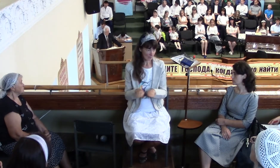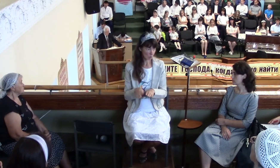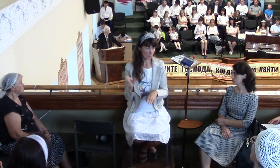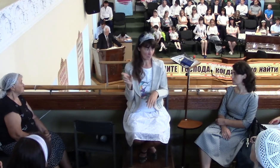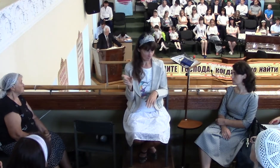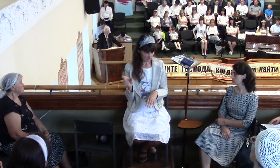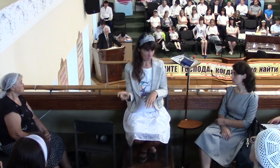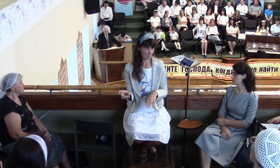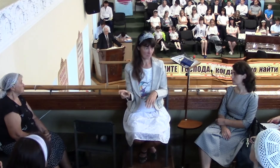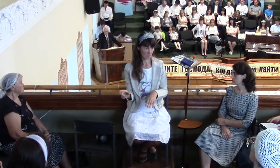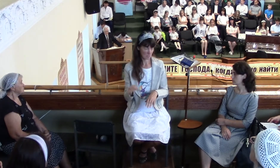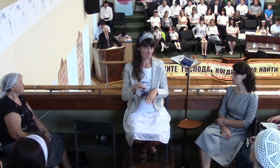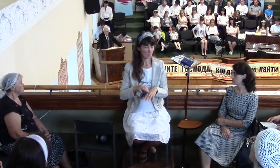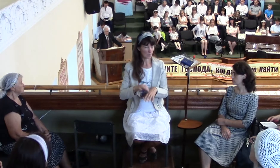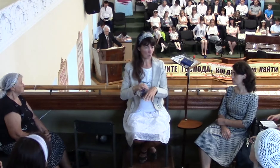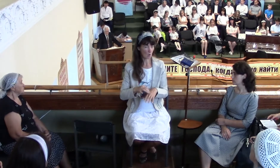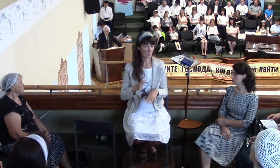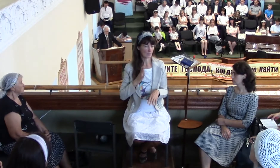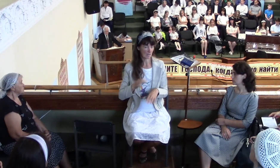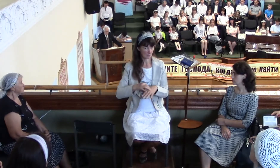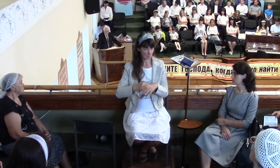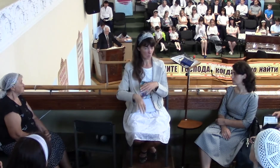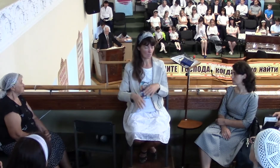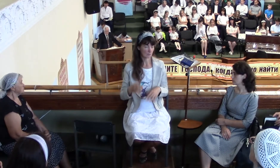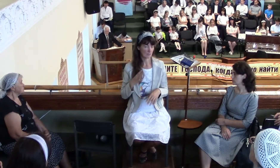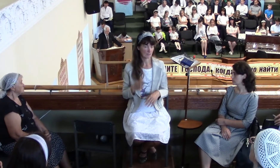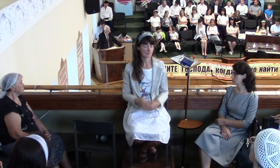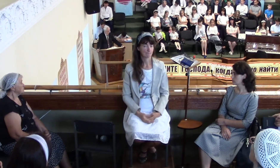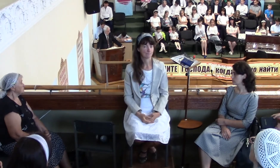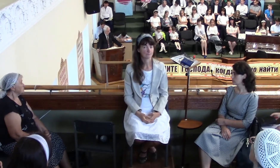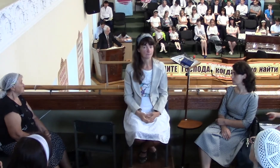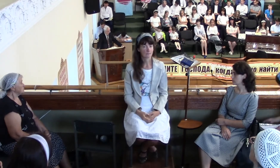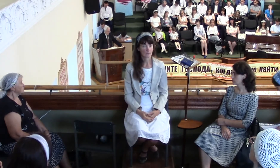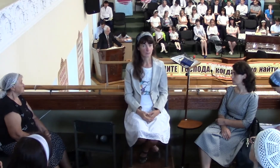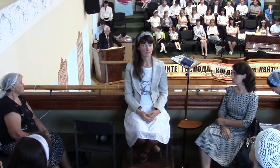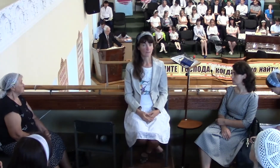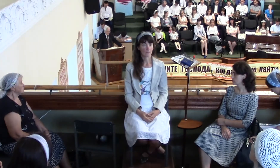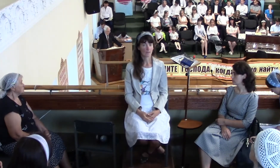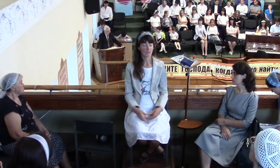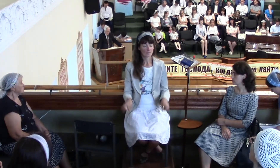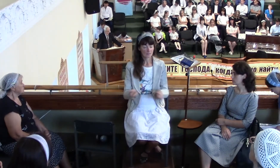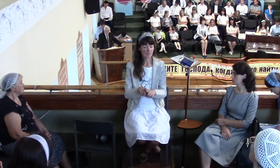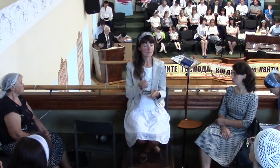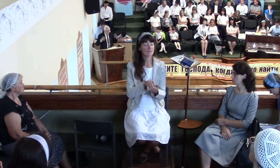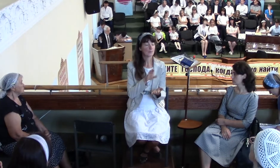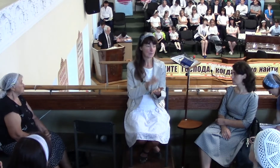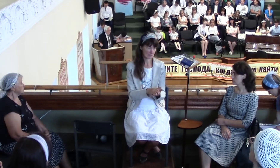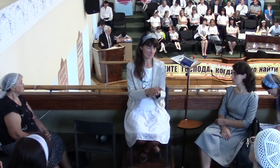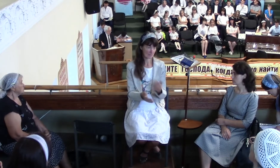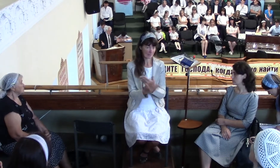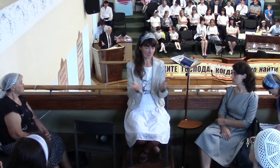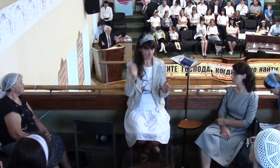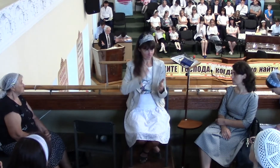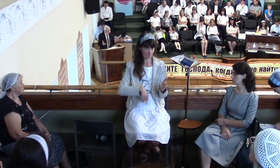можем, которые мы принимаем только верою. Так написано. Мы верим. Потом мы